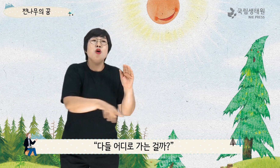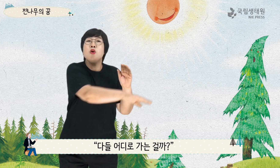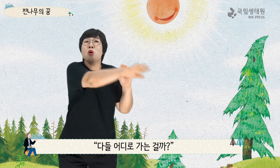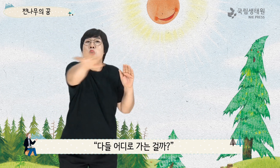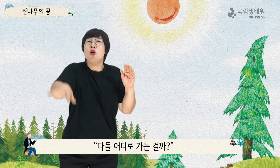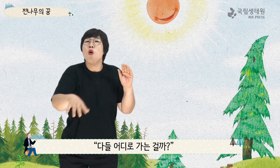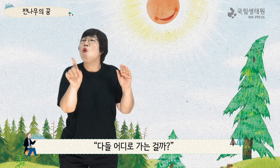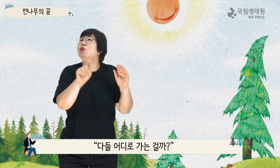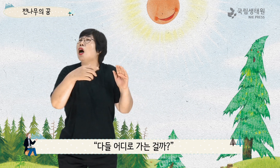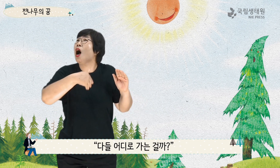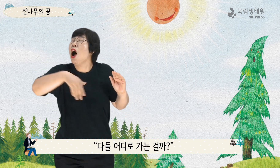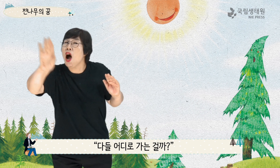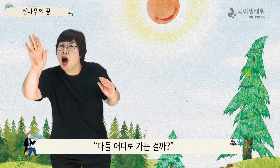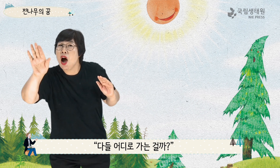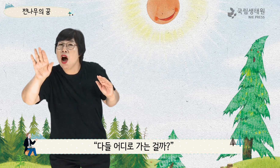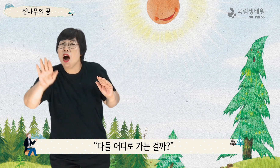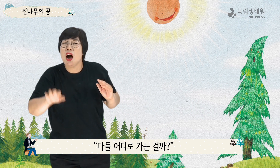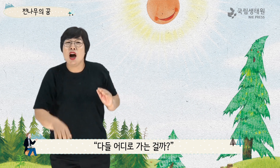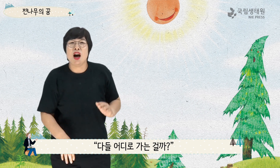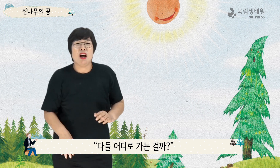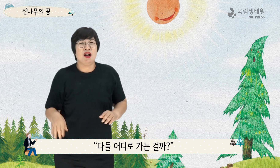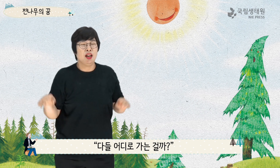다들 어디로 가는 걸까?